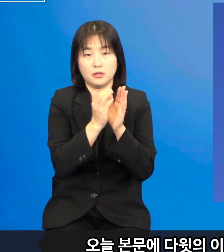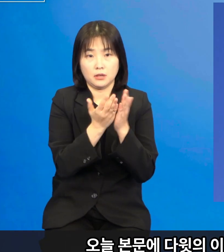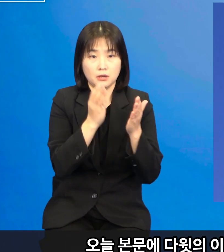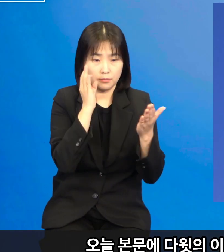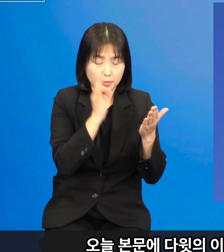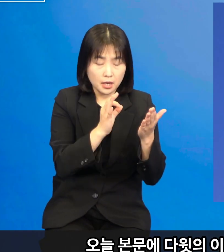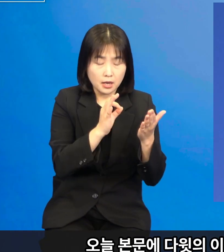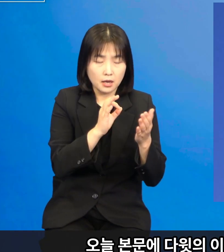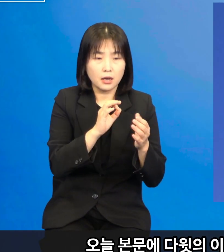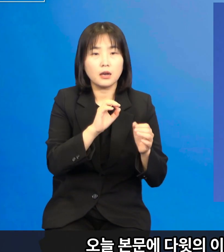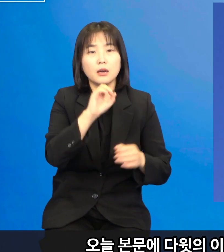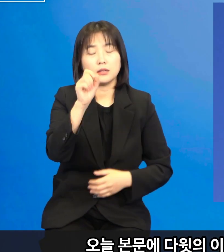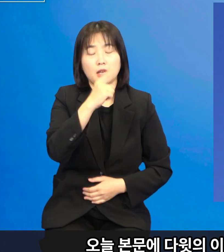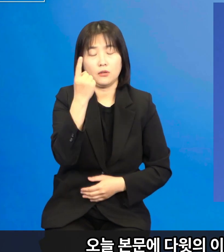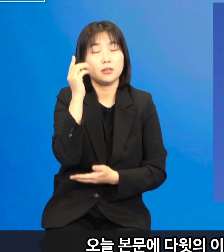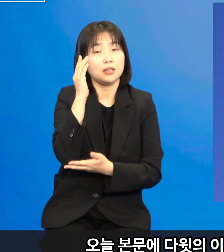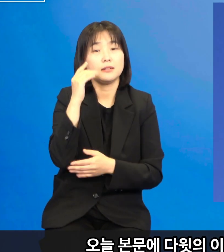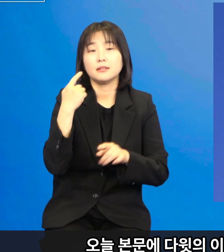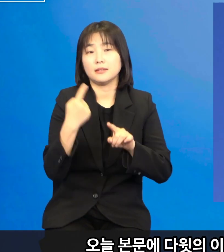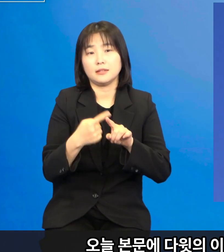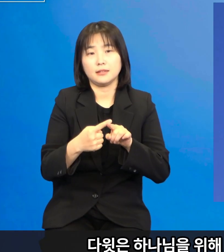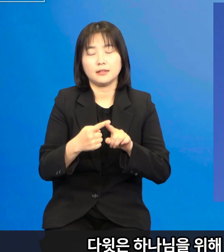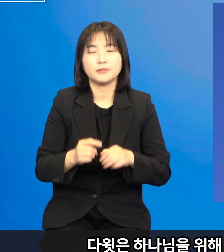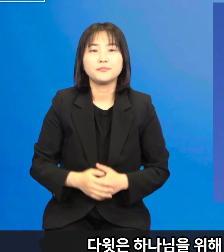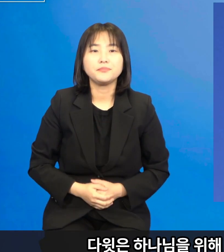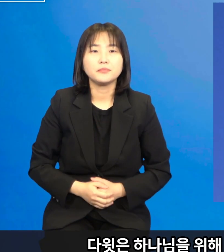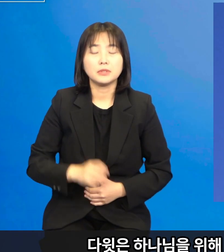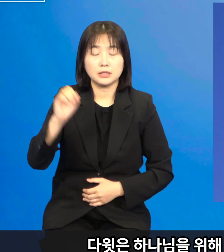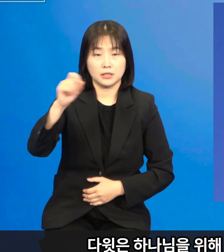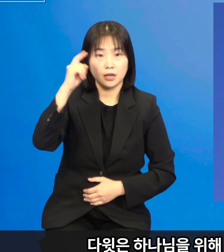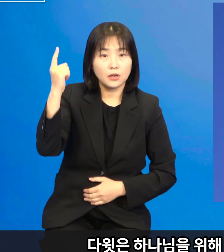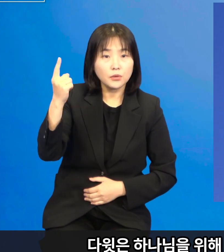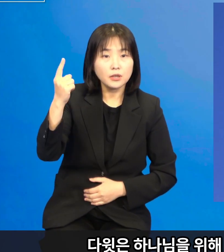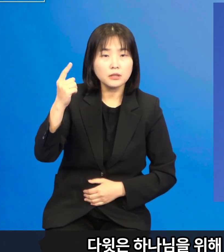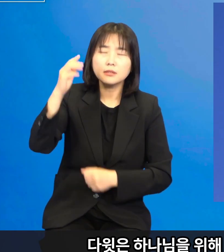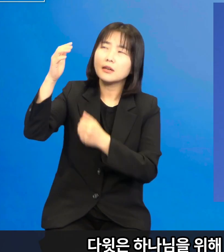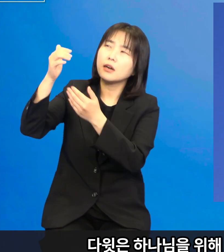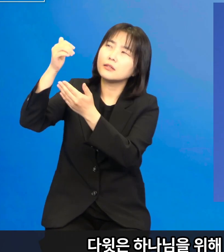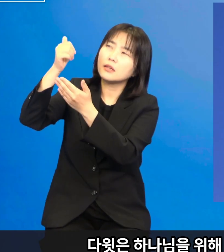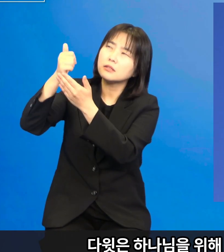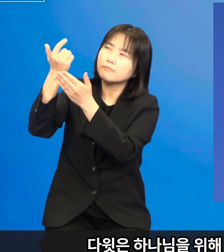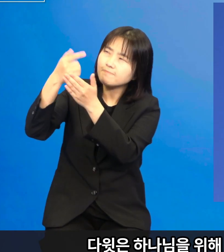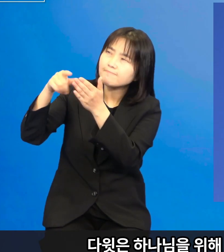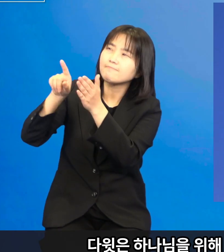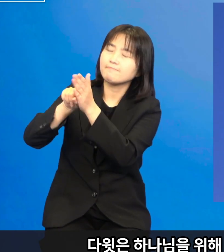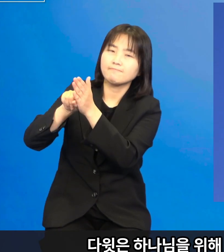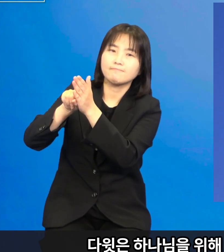다윗의 이야기도 마찬가지입니다. 다윗은 하나님을 위해